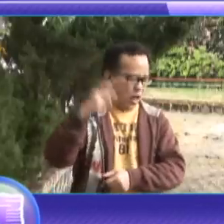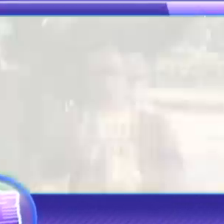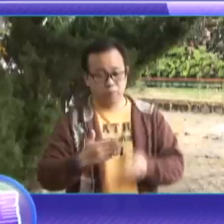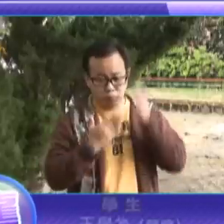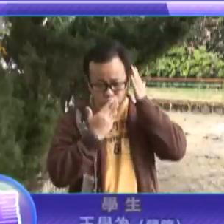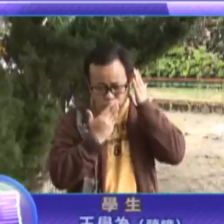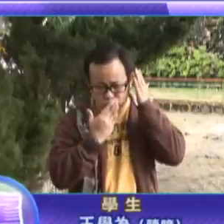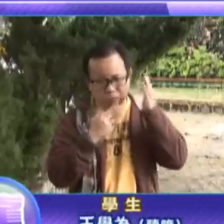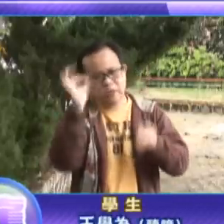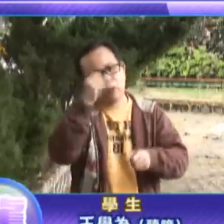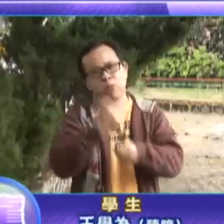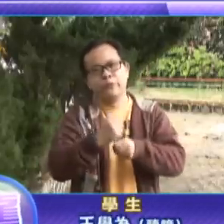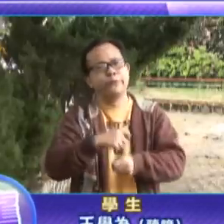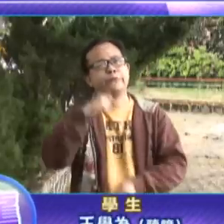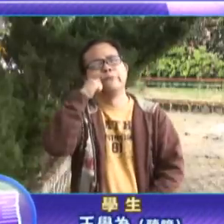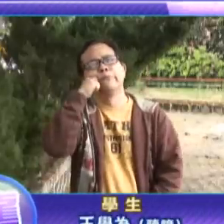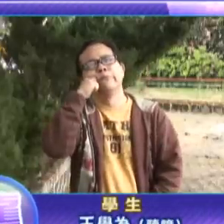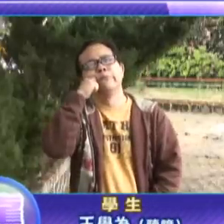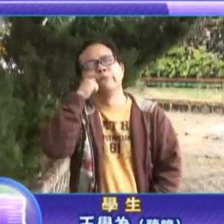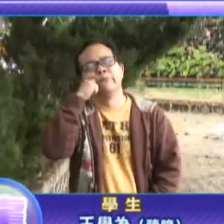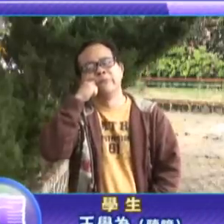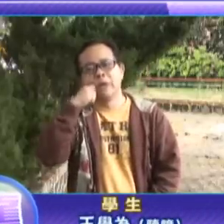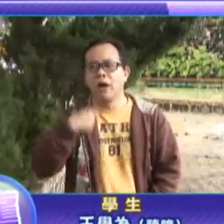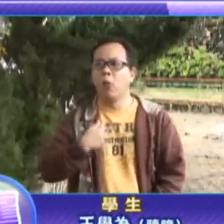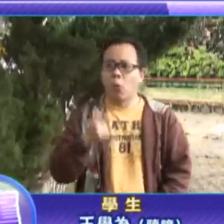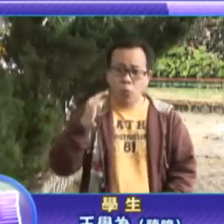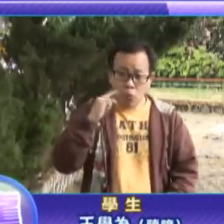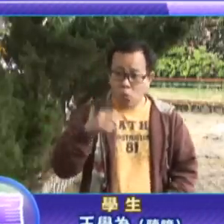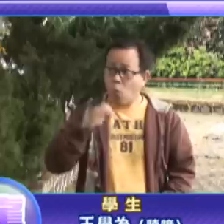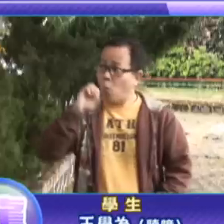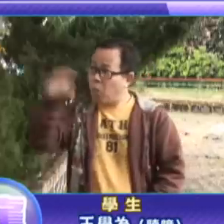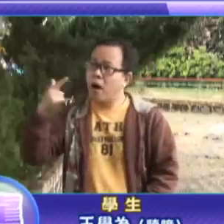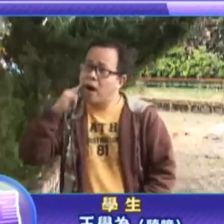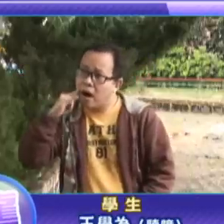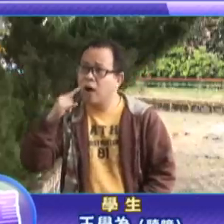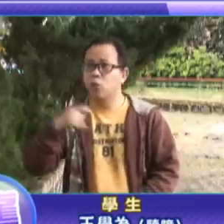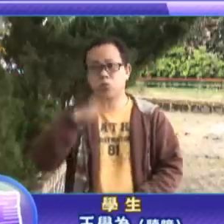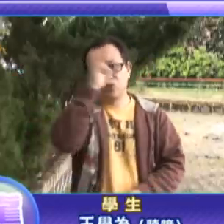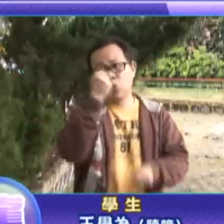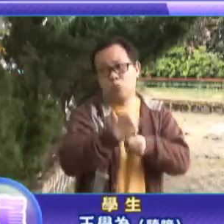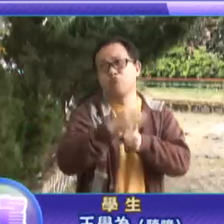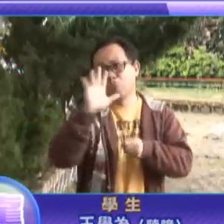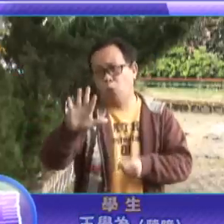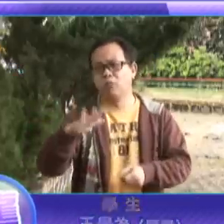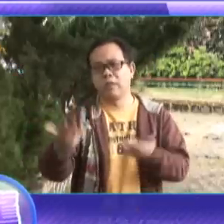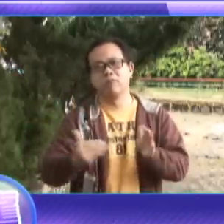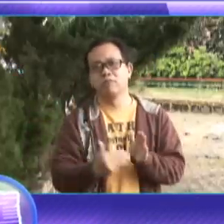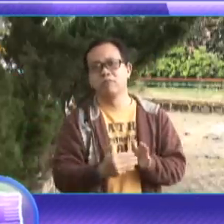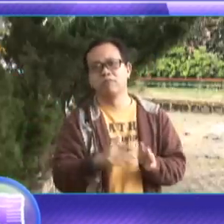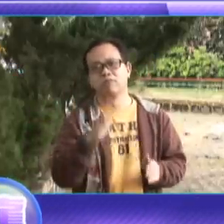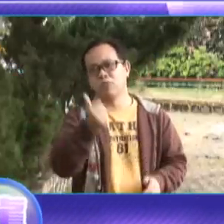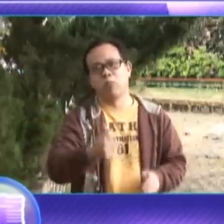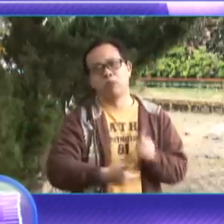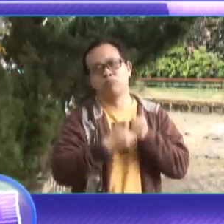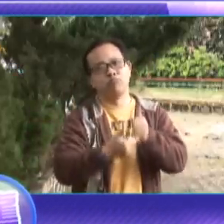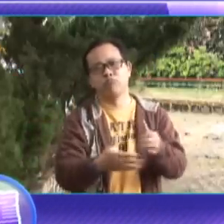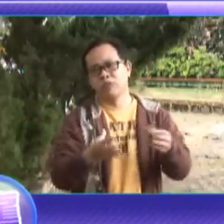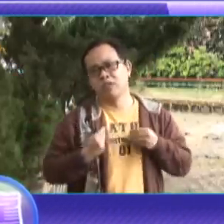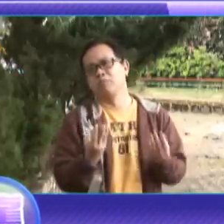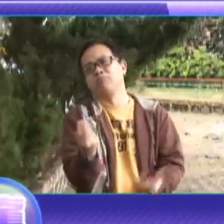作，一直碎碎念。聋人找工作真的不容易吗？我跟父母说，我有去找工作啊，